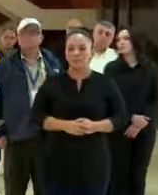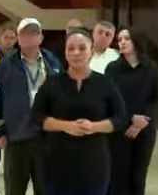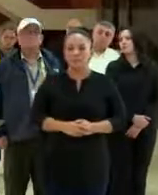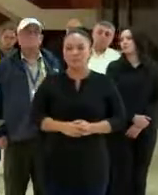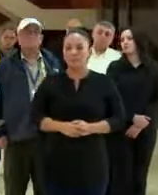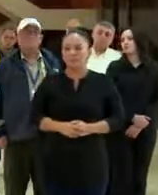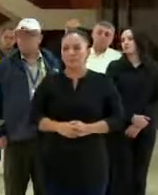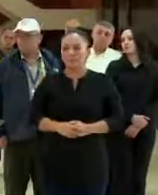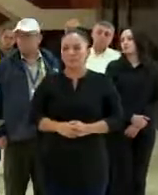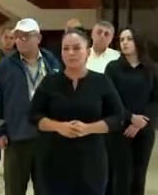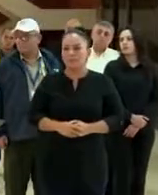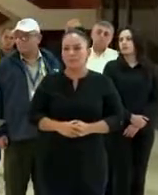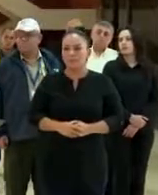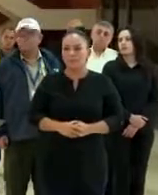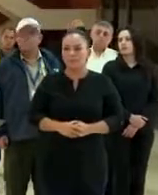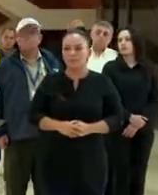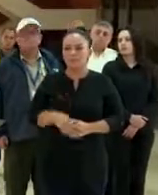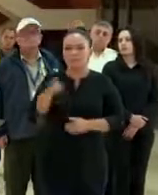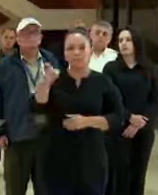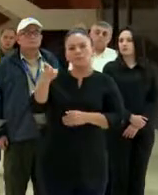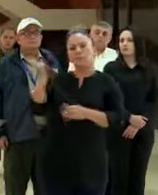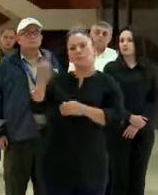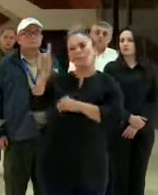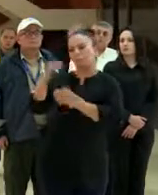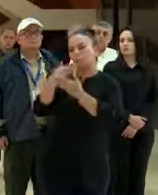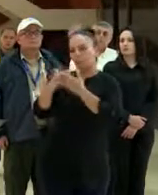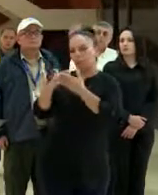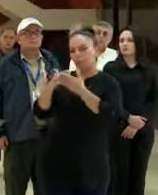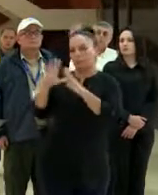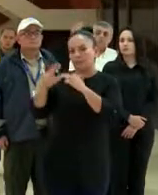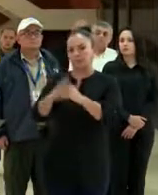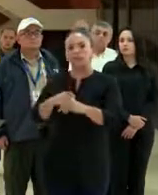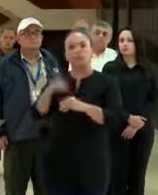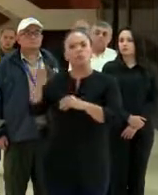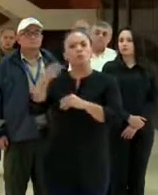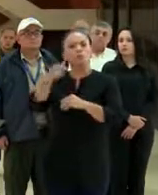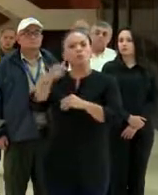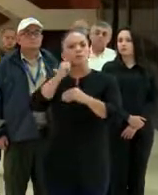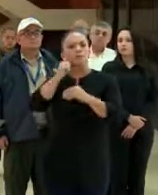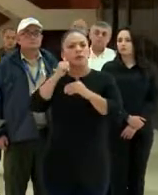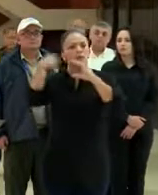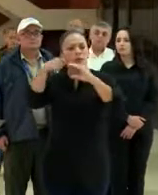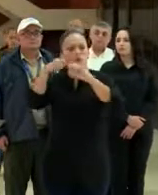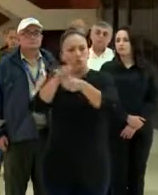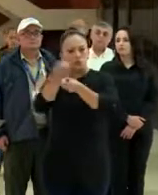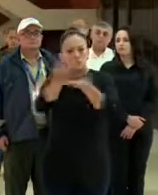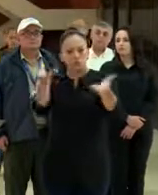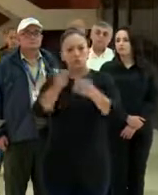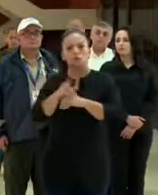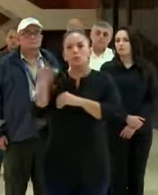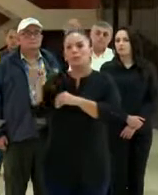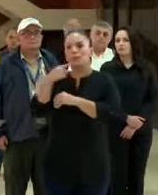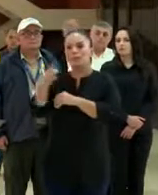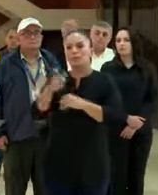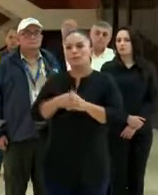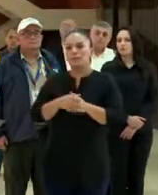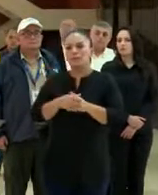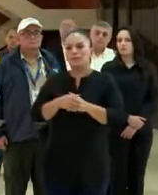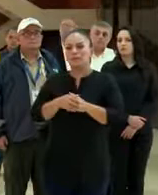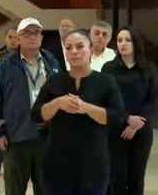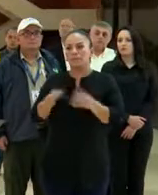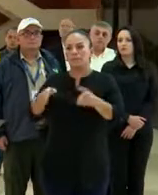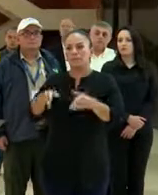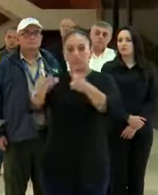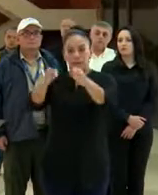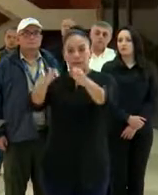Buenas, don Luis. En el video que usted envió anoche menciona que pues tras limpiar la carretera en